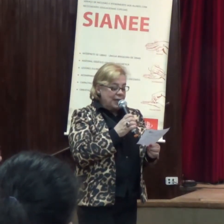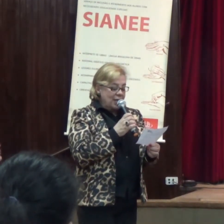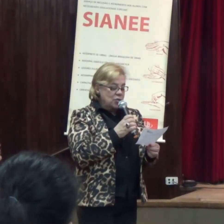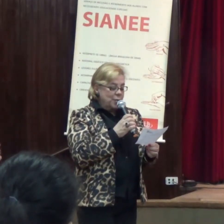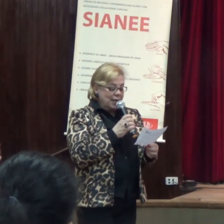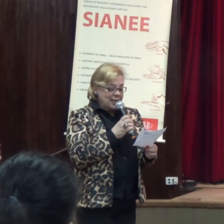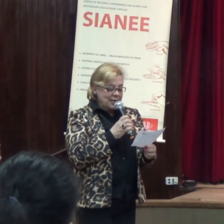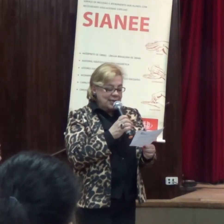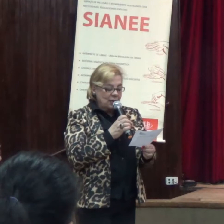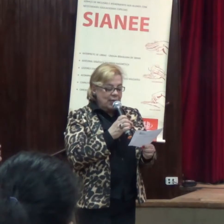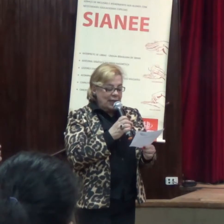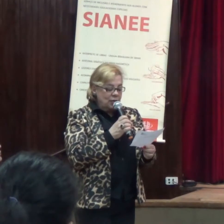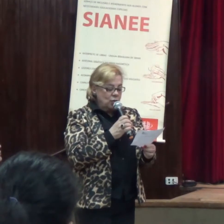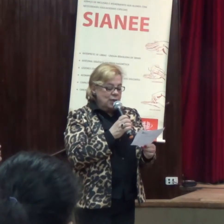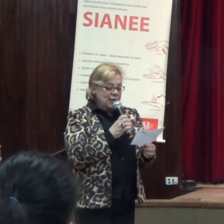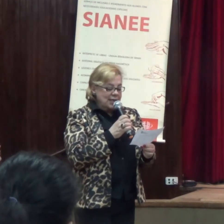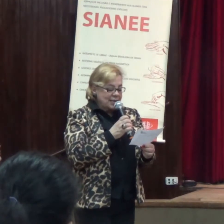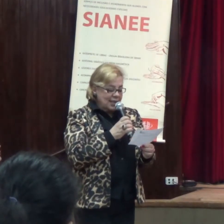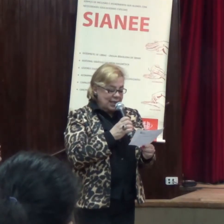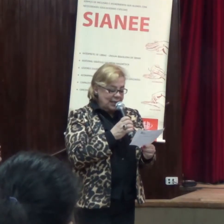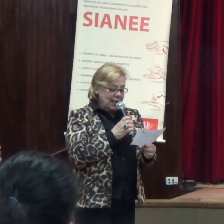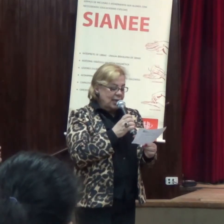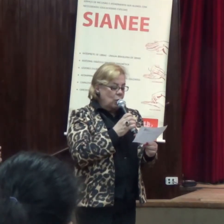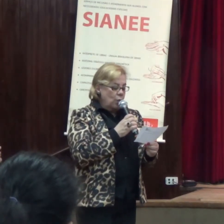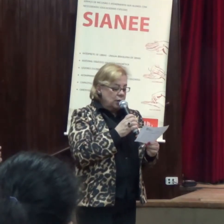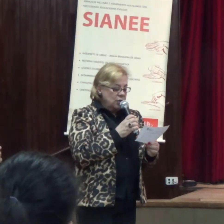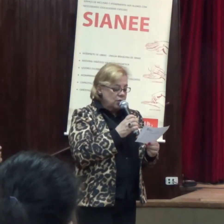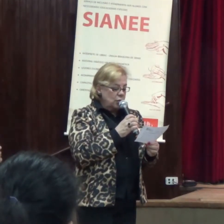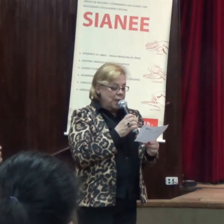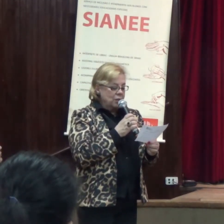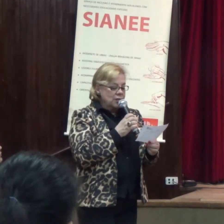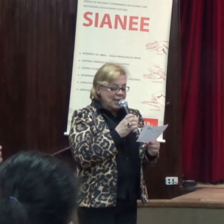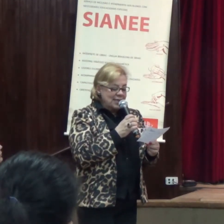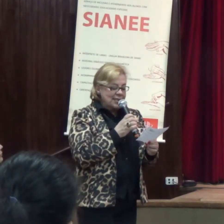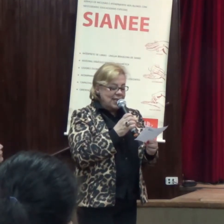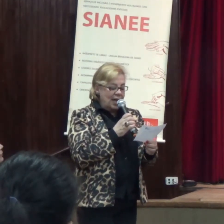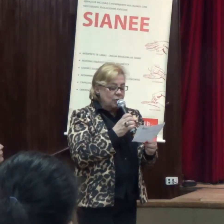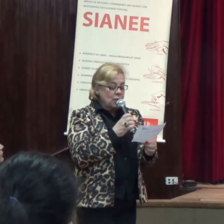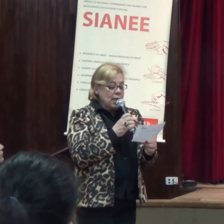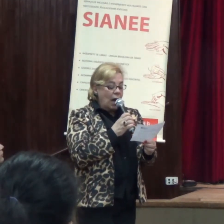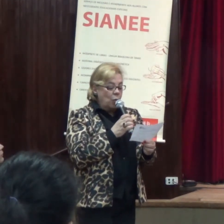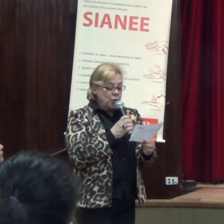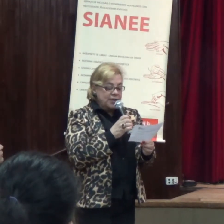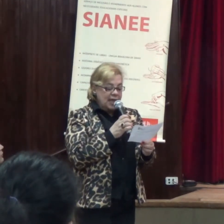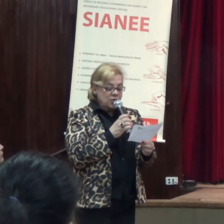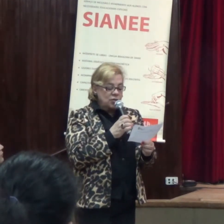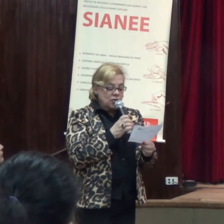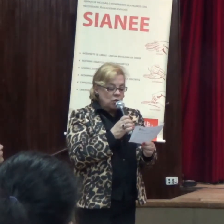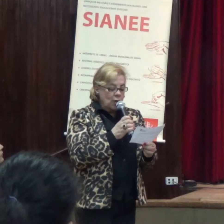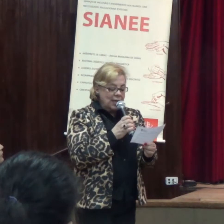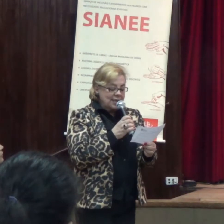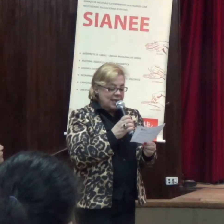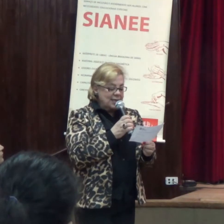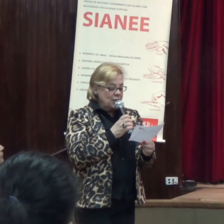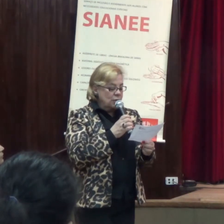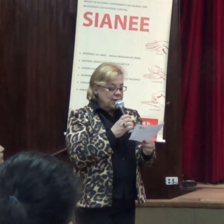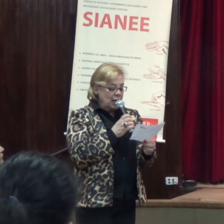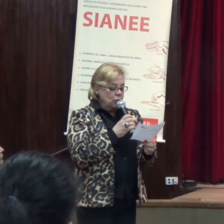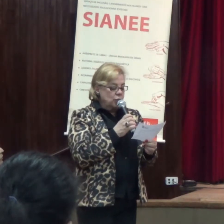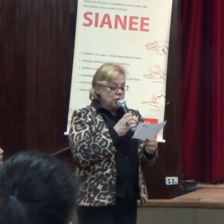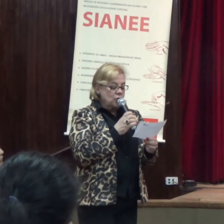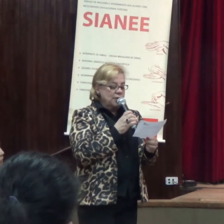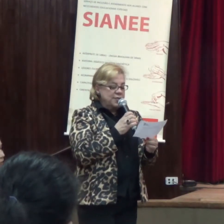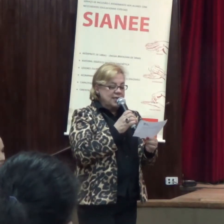vai falar sobre a aquisição da leitura e da escrita enquanto instrumento necessário ao processo de escolarização